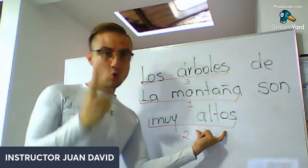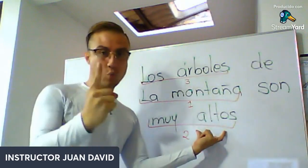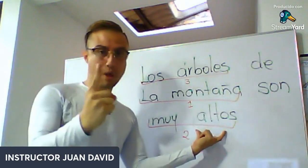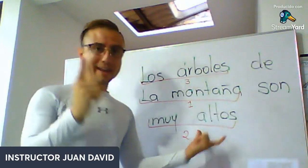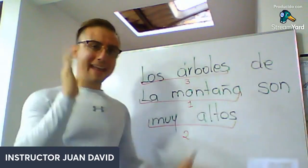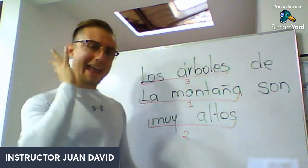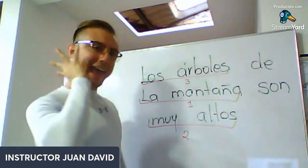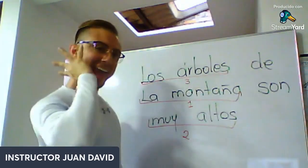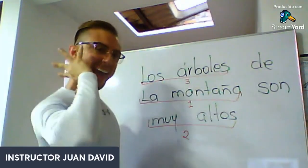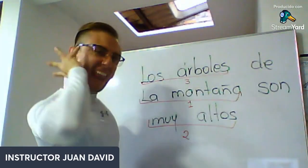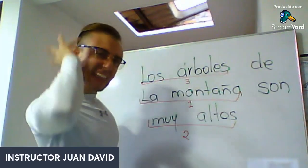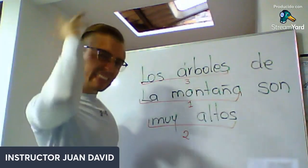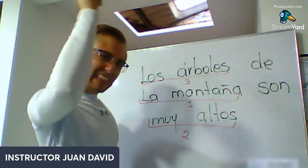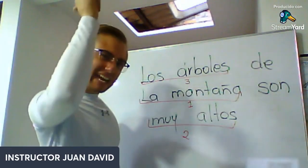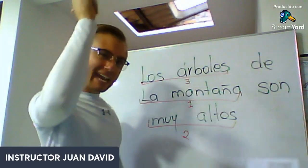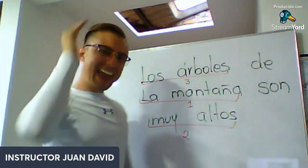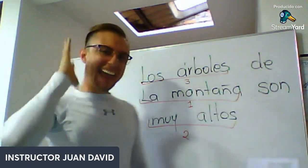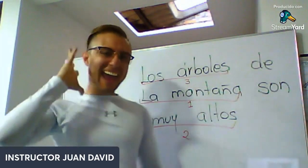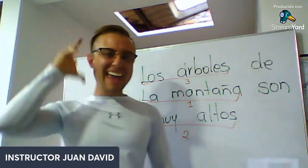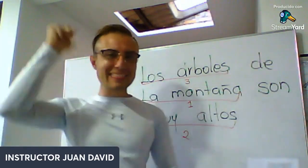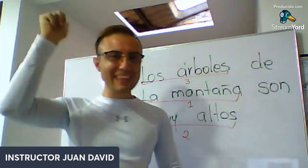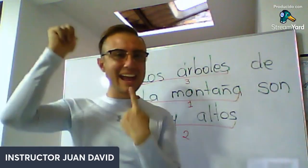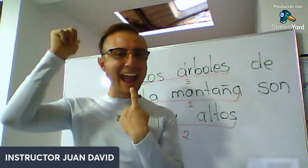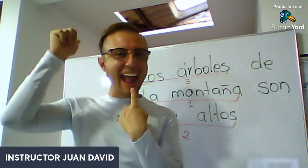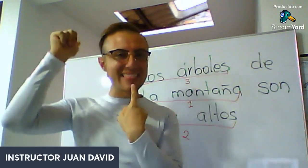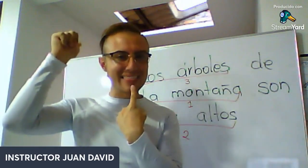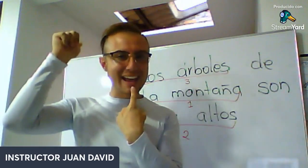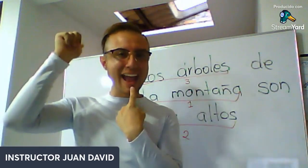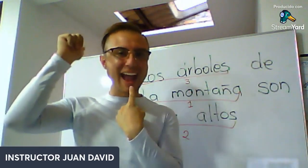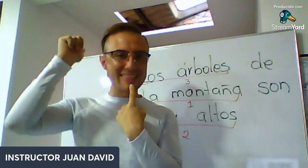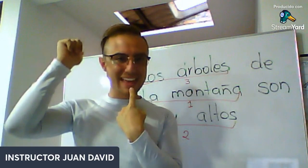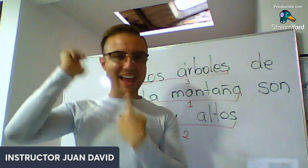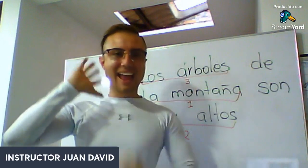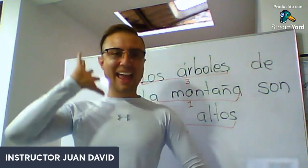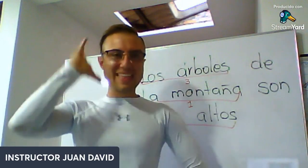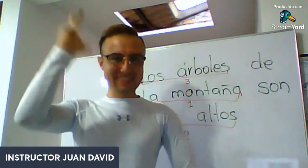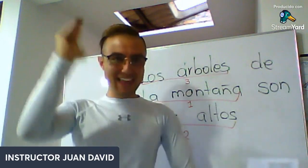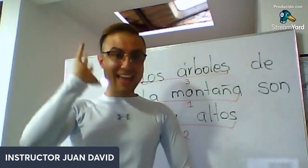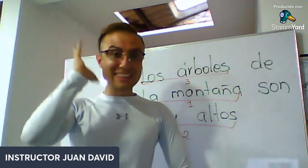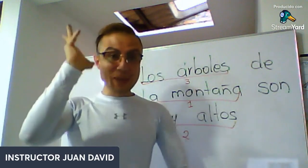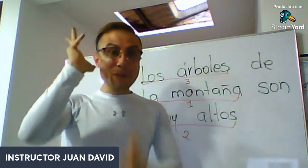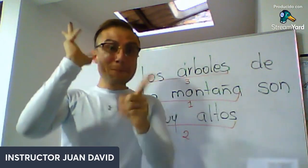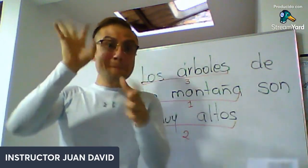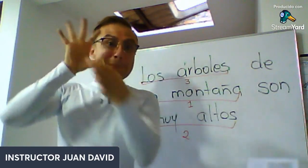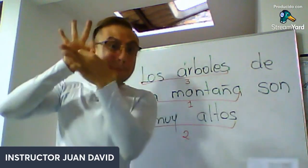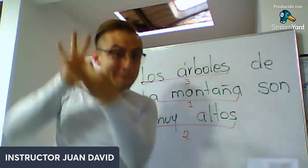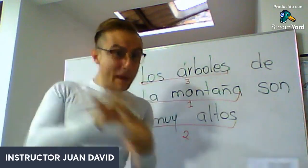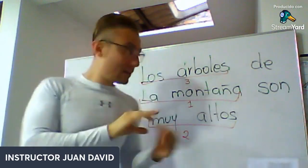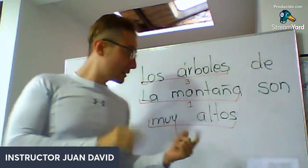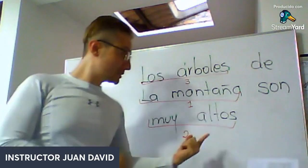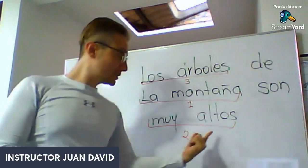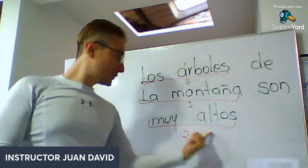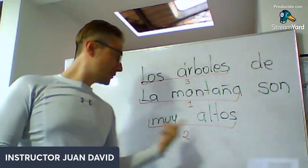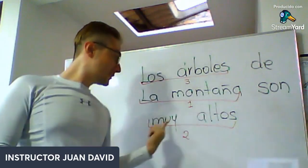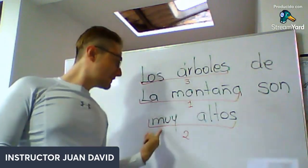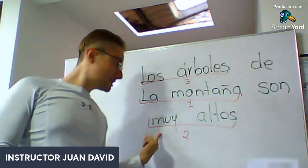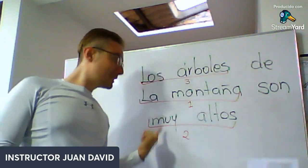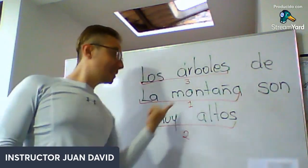alto si la seña de alto es así y con el gesto vocal pero cuando yo